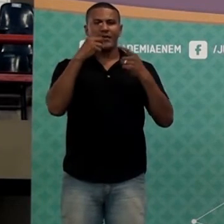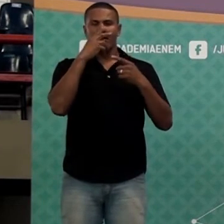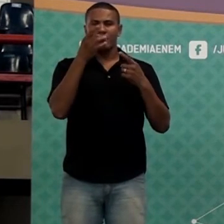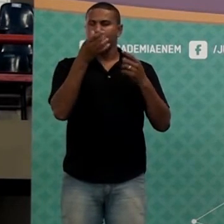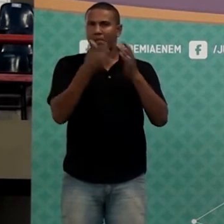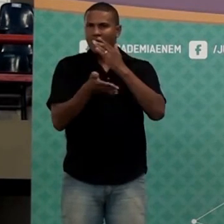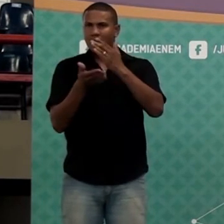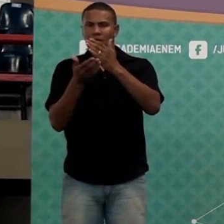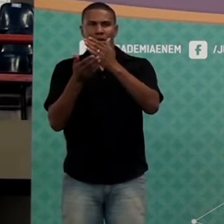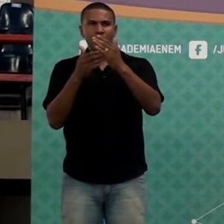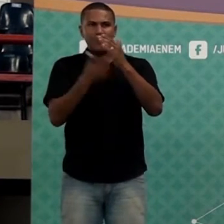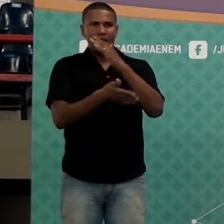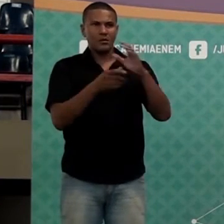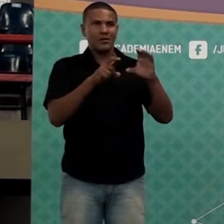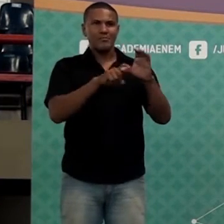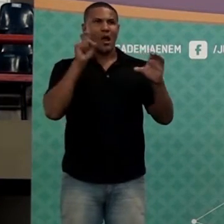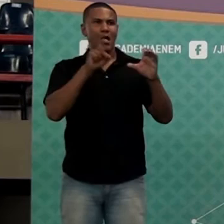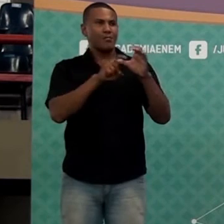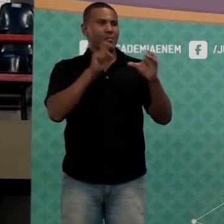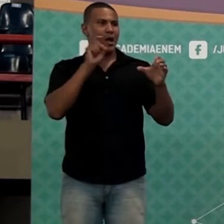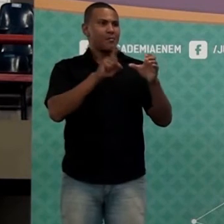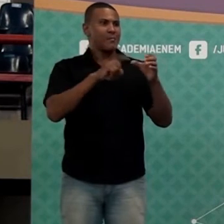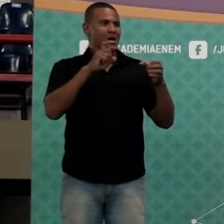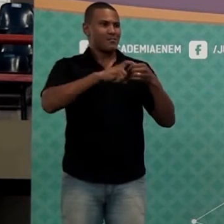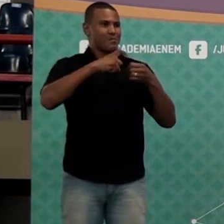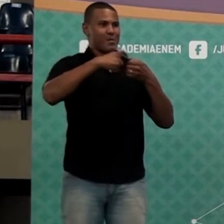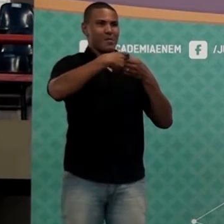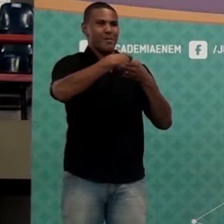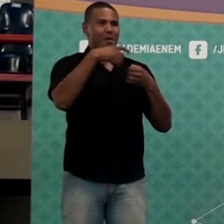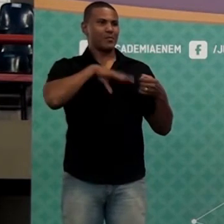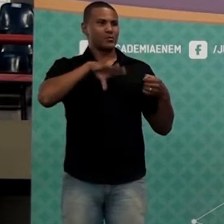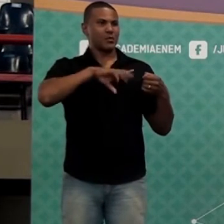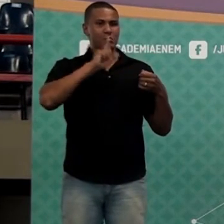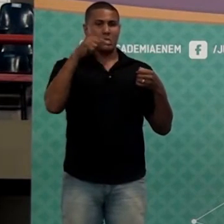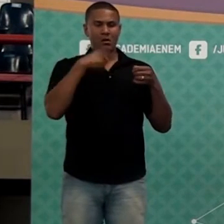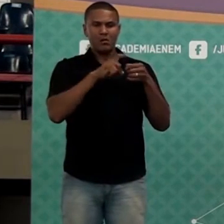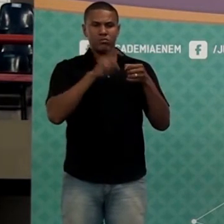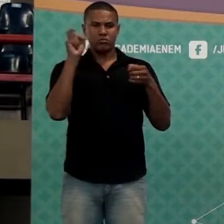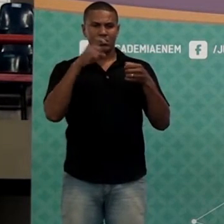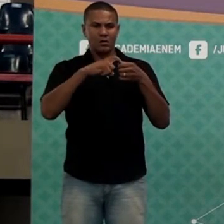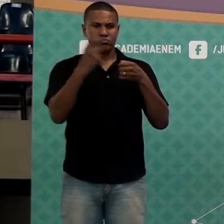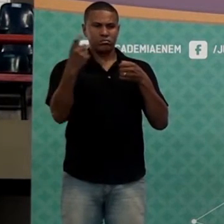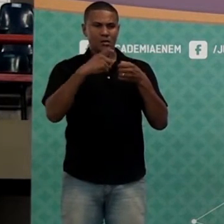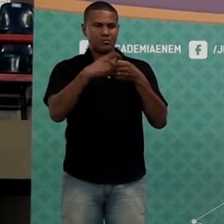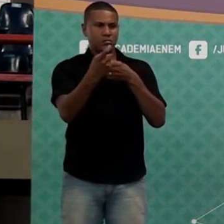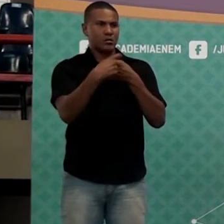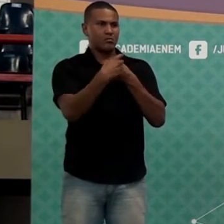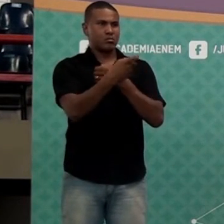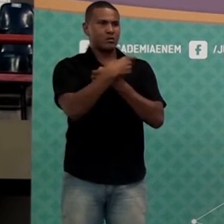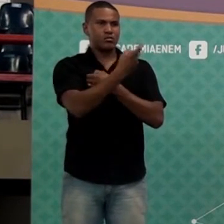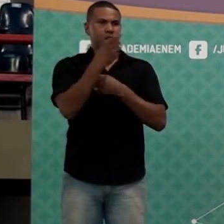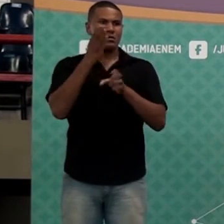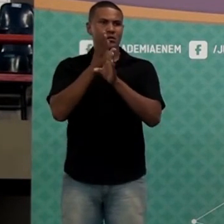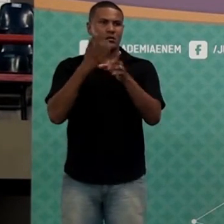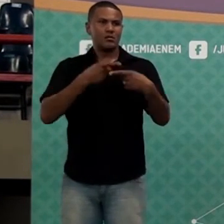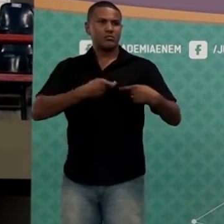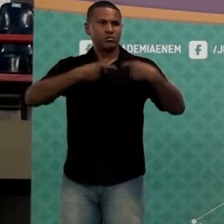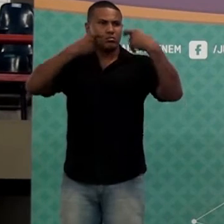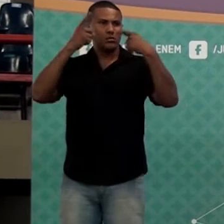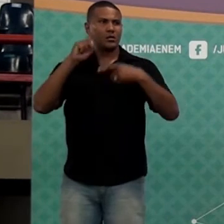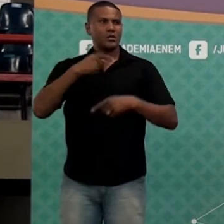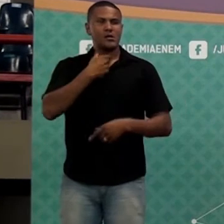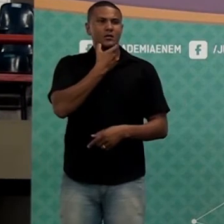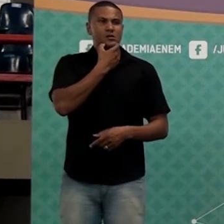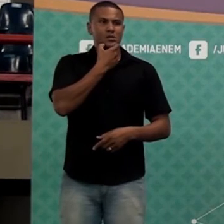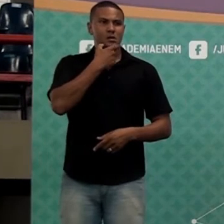uma, por dívidas, por guerras. Principalmente ele perdeu para a Espanha, para a Inglaterra. No